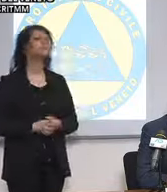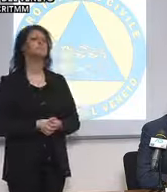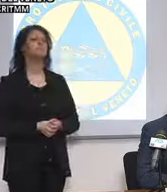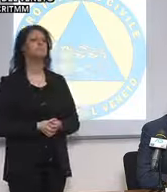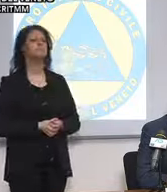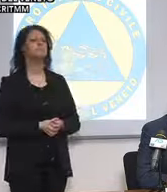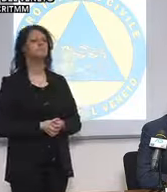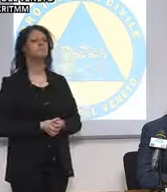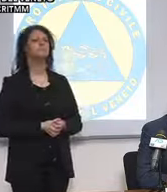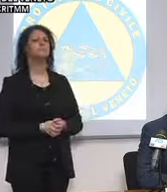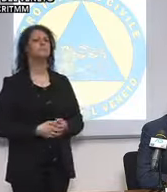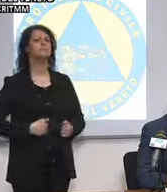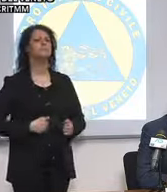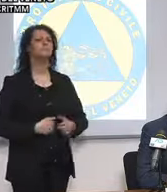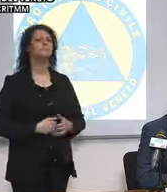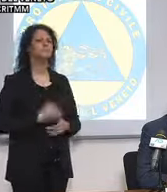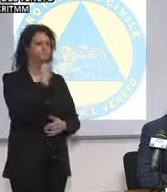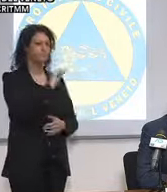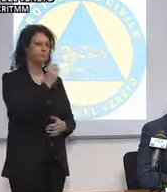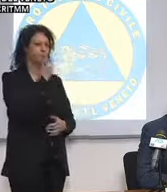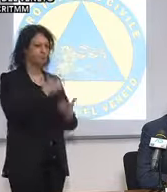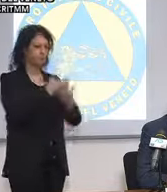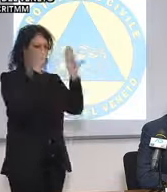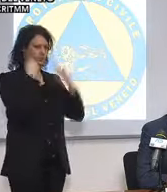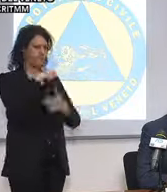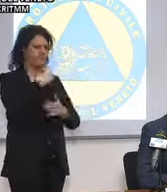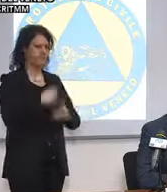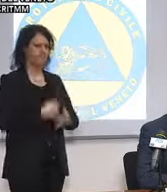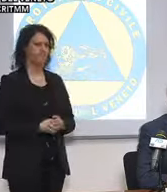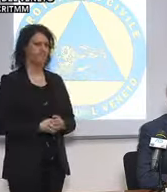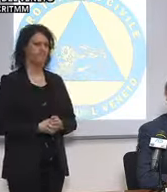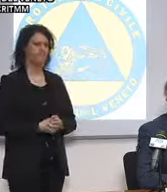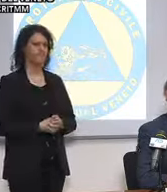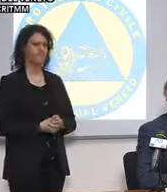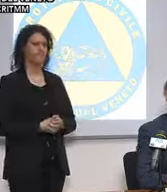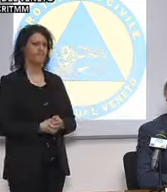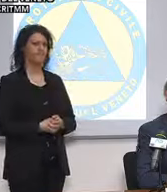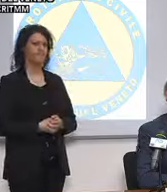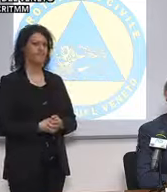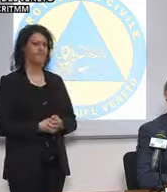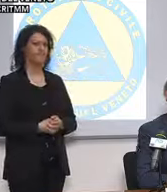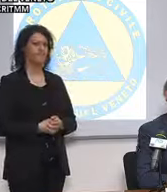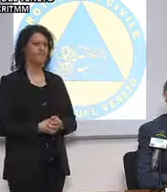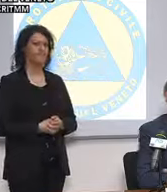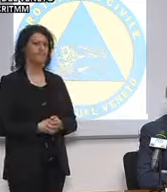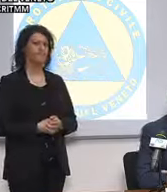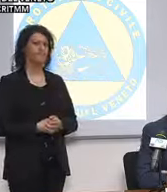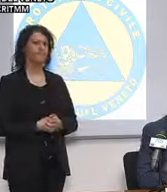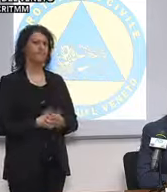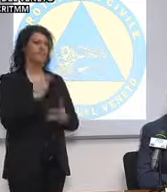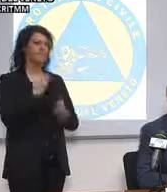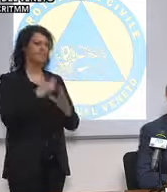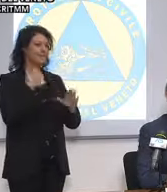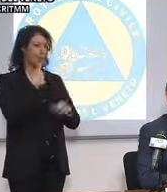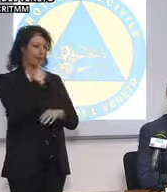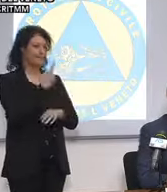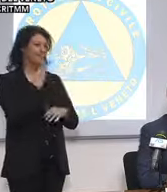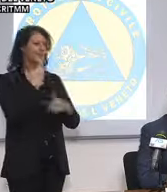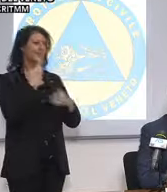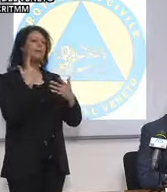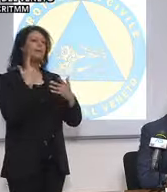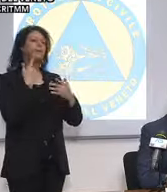Avanti, Emiliano. Buongiorno Presidente, senta, prima le stavo accennando la situazione di questa mattina a Padova dove